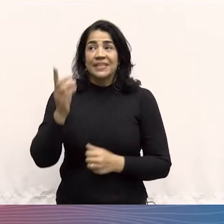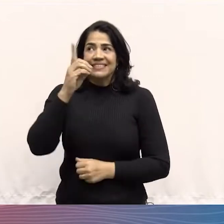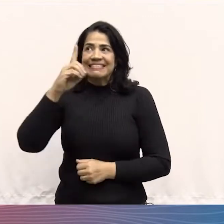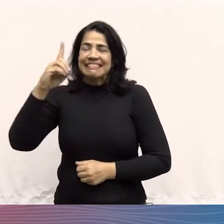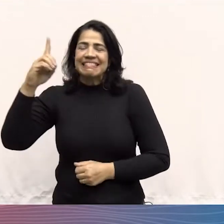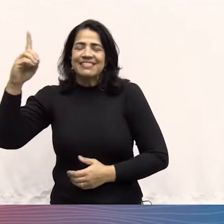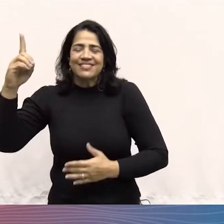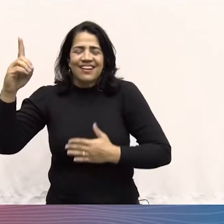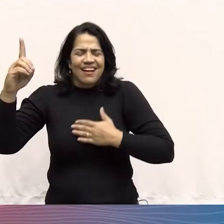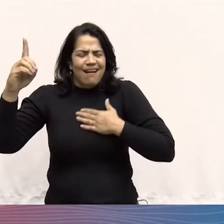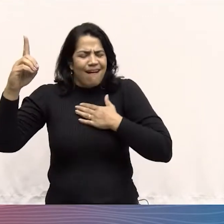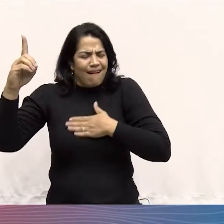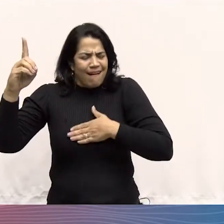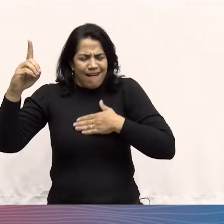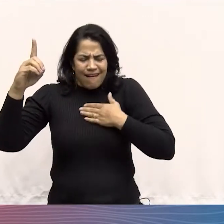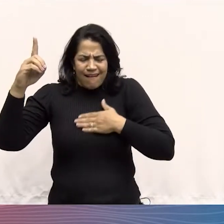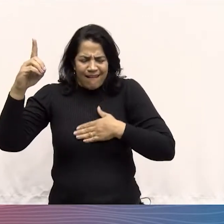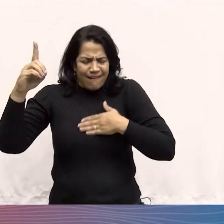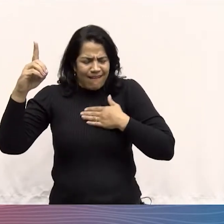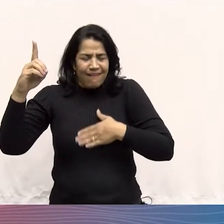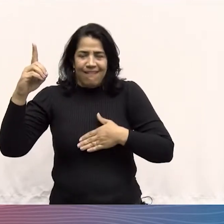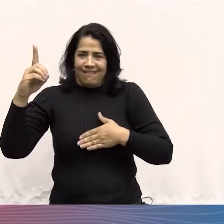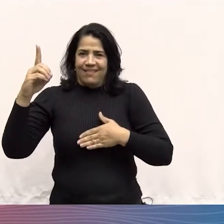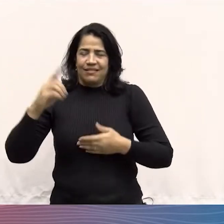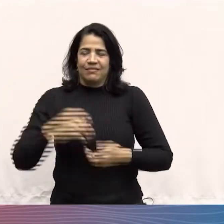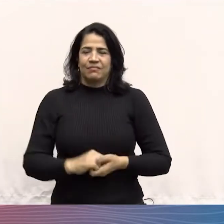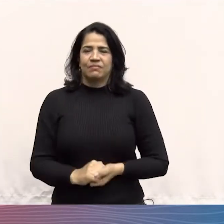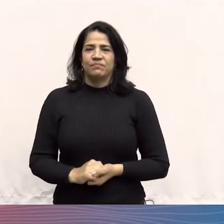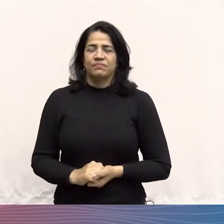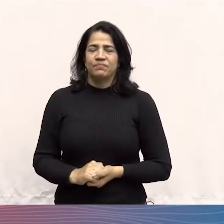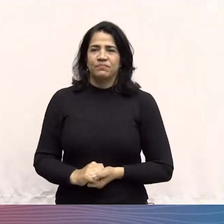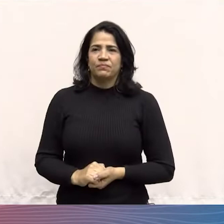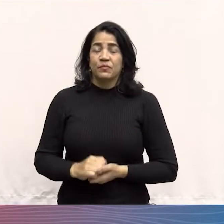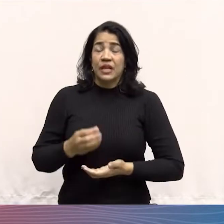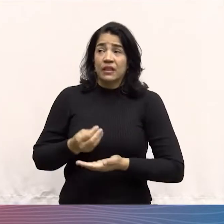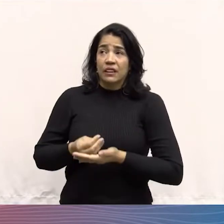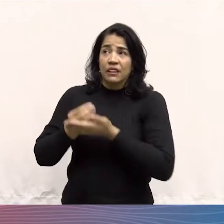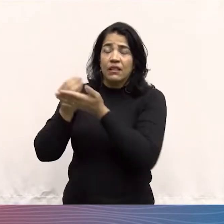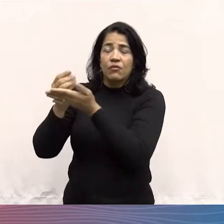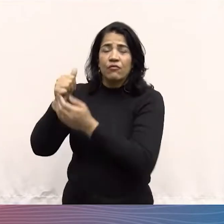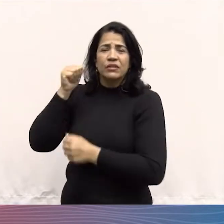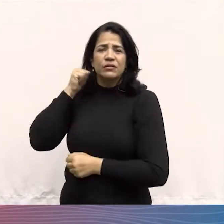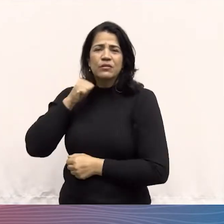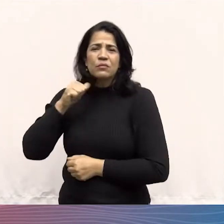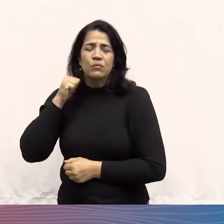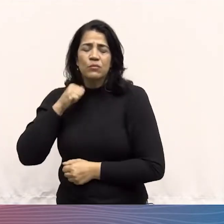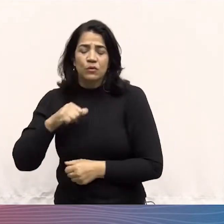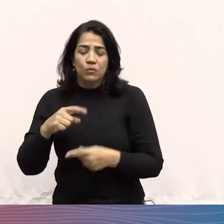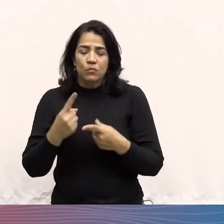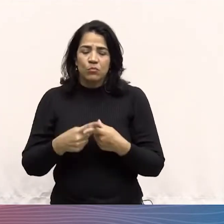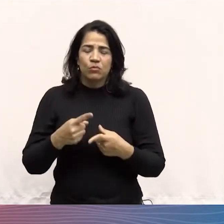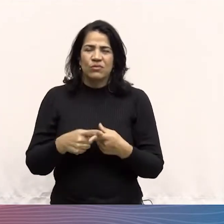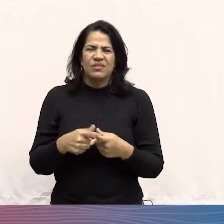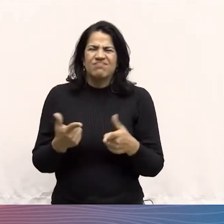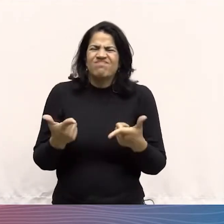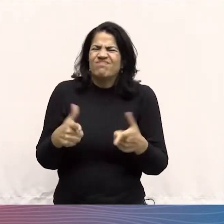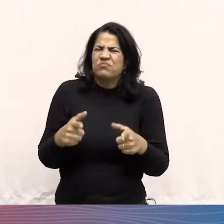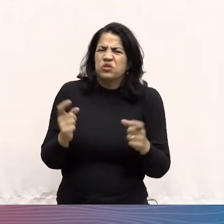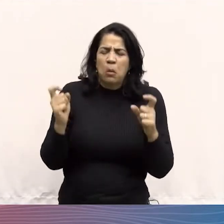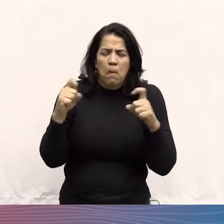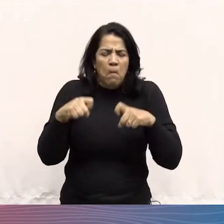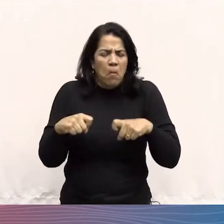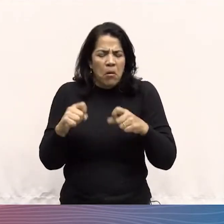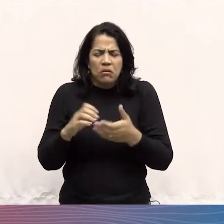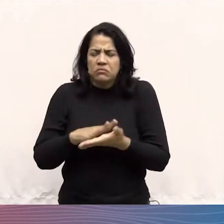da oferta de Abel, porque não havia nenhum trabalho assim, capacidade